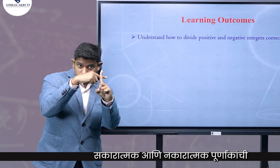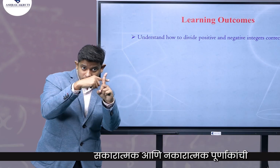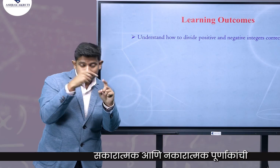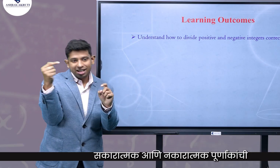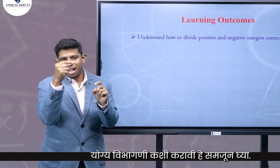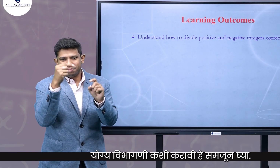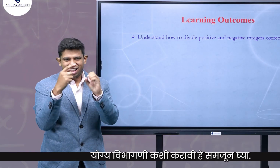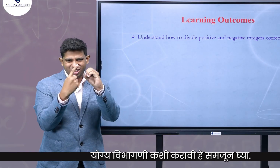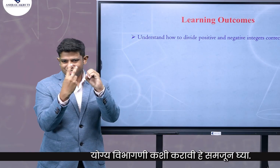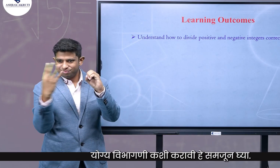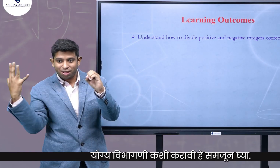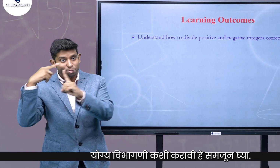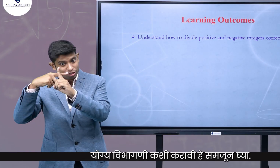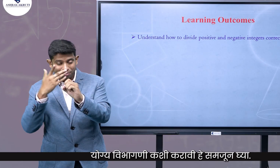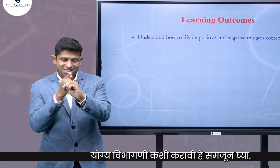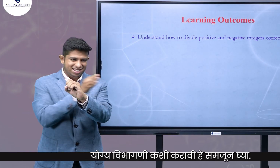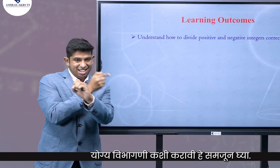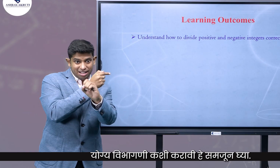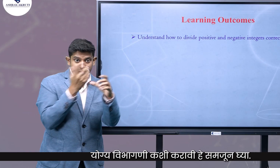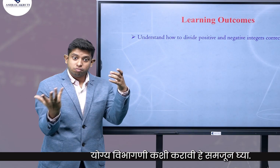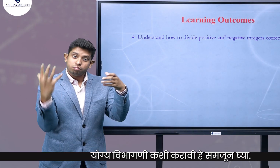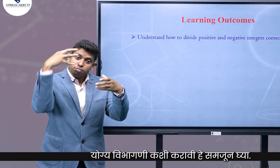पूर्णकांची योग्य विभागणी कशी करावी हे समजून घ्या.